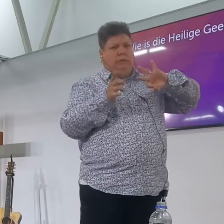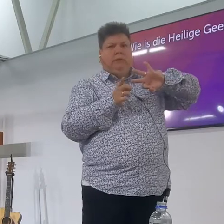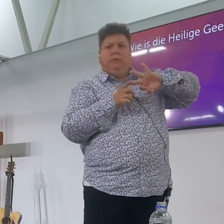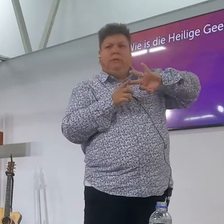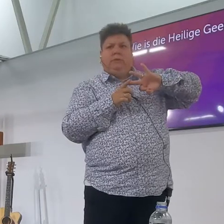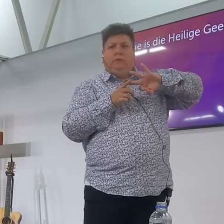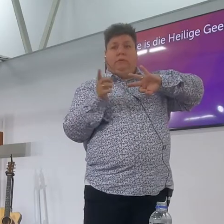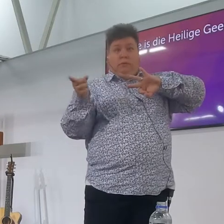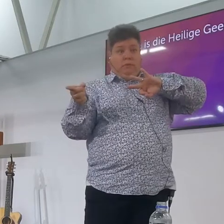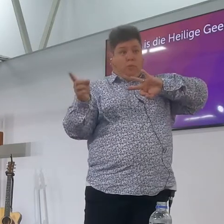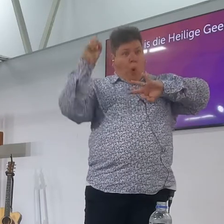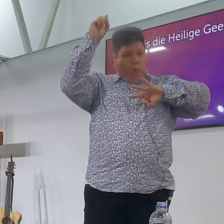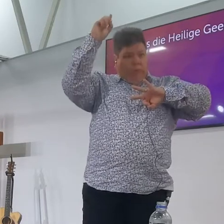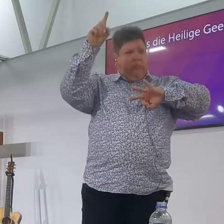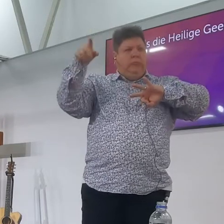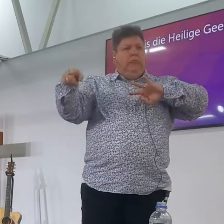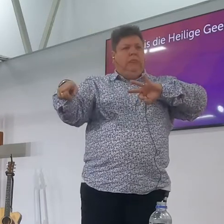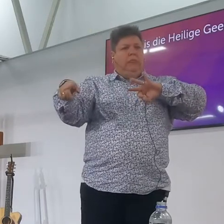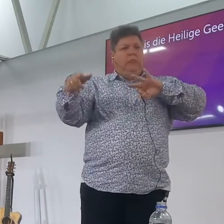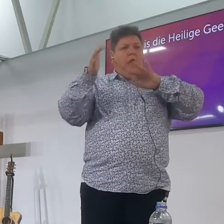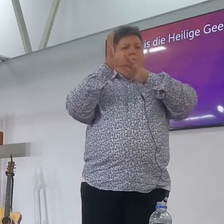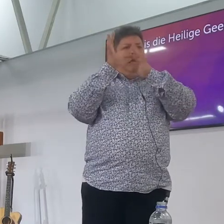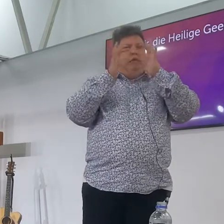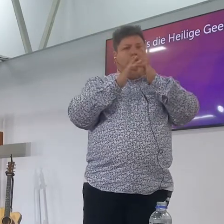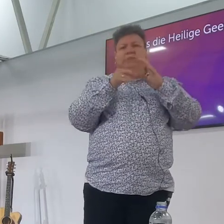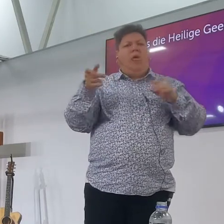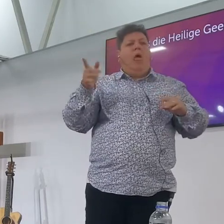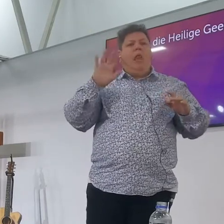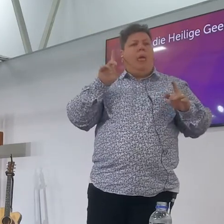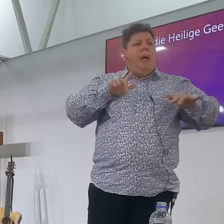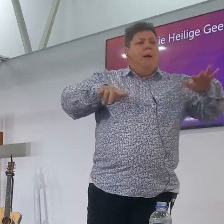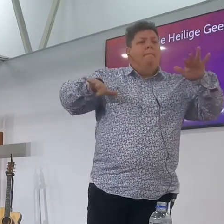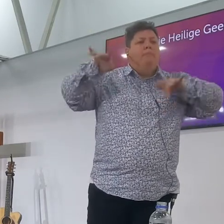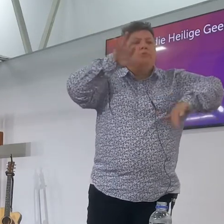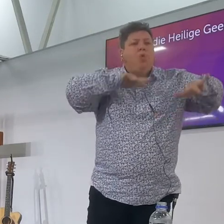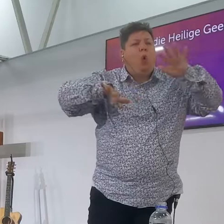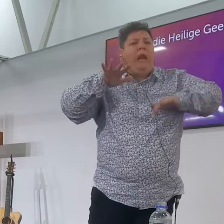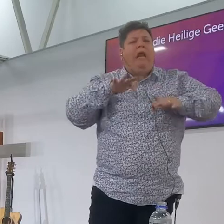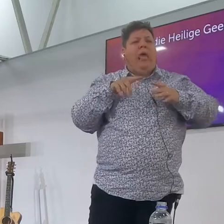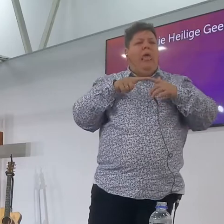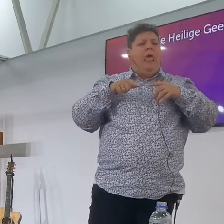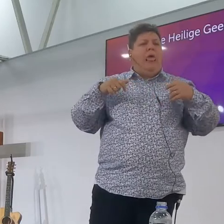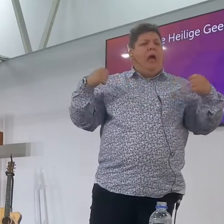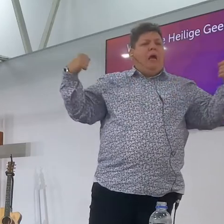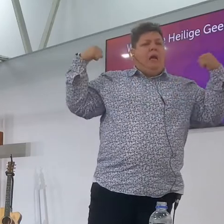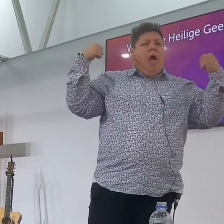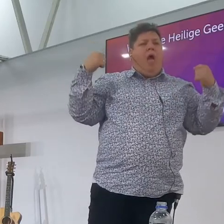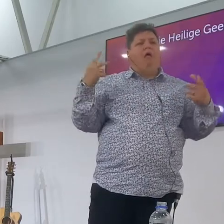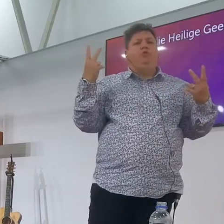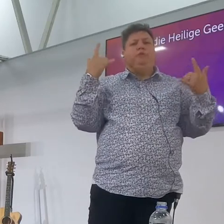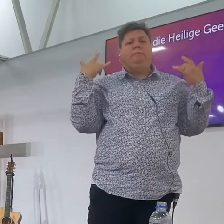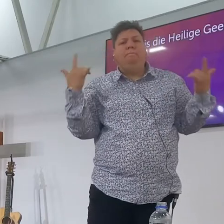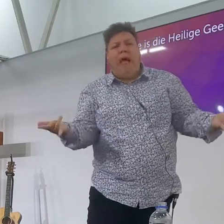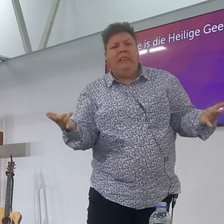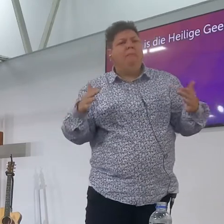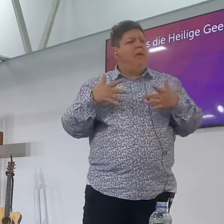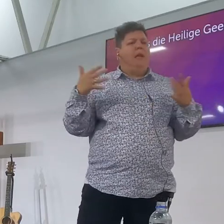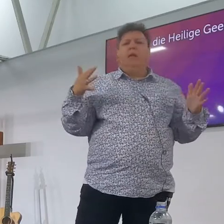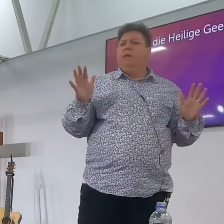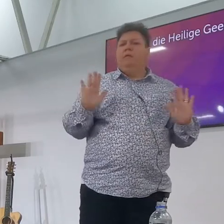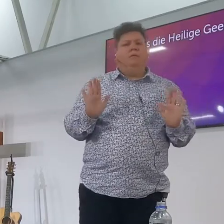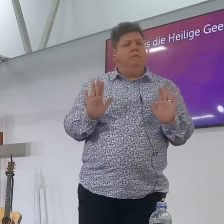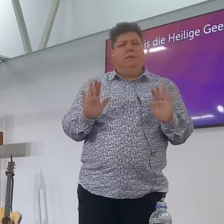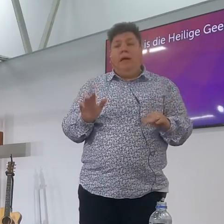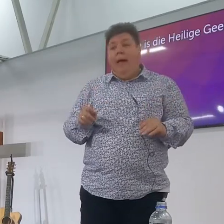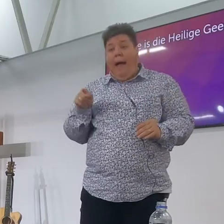is God, hy is nie 'n vors nie, hy is nie 'n krag nie, en hy is nie 'n iets nie, hy is een van die drie persone,